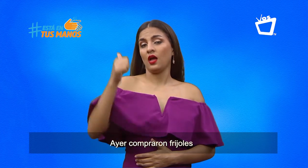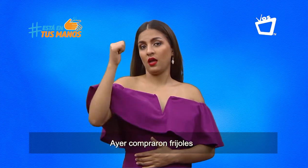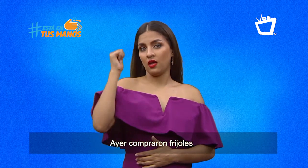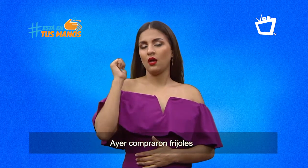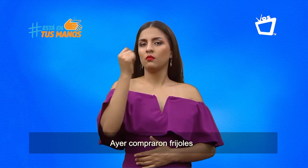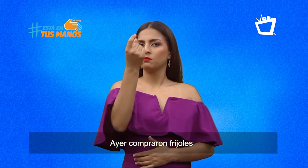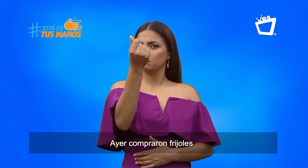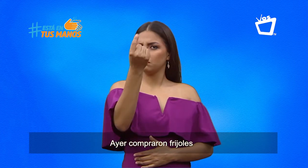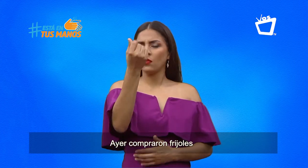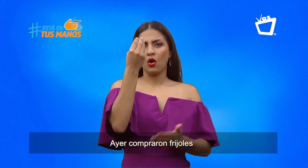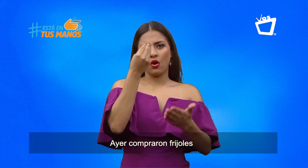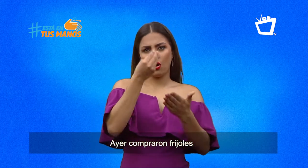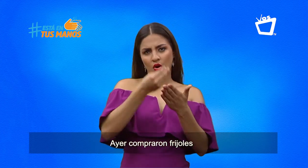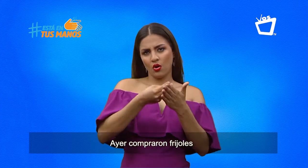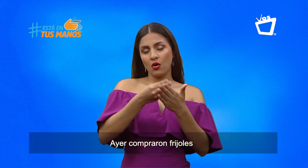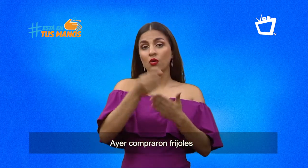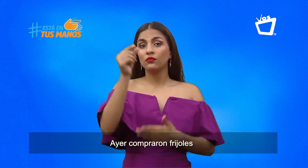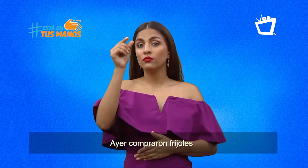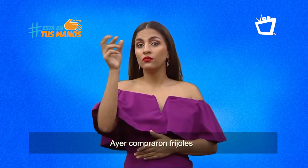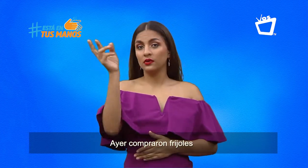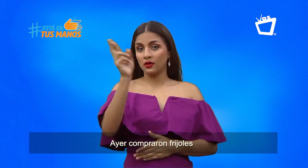ayer compraron frijoles